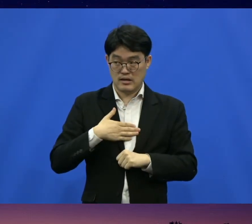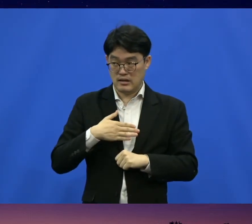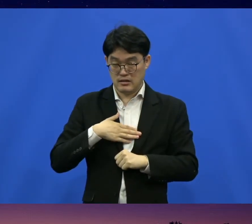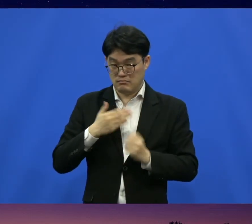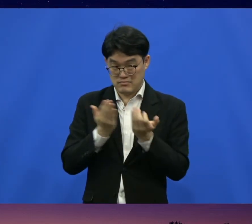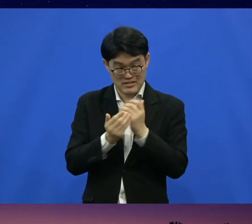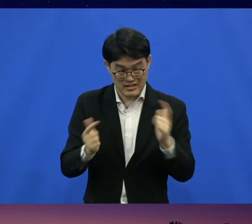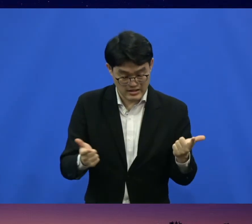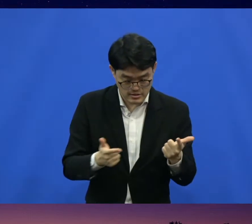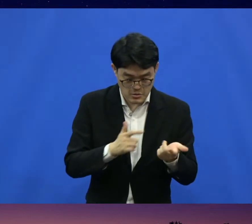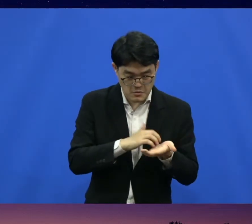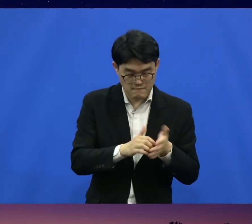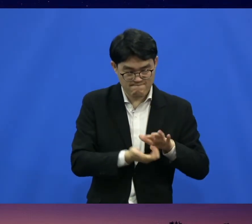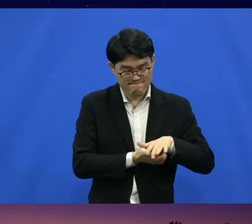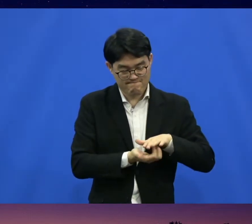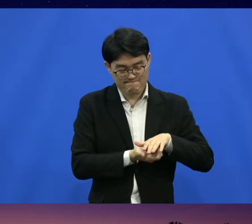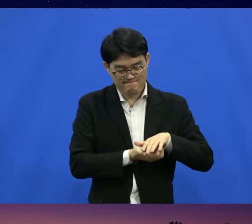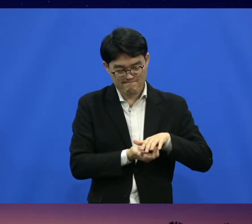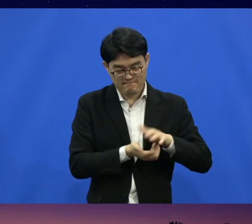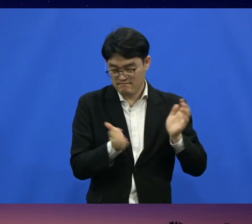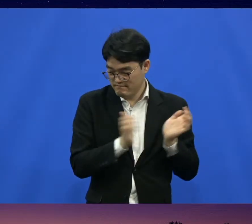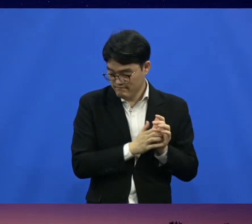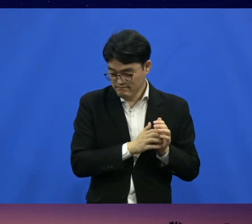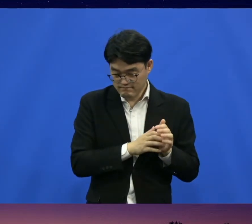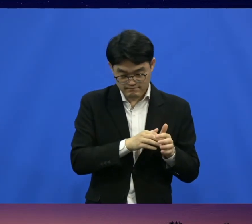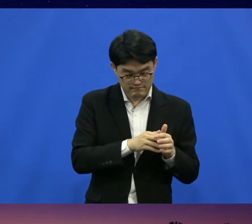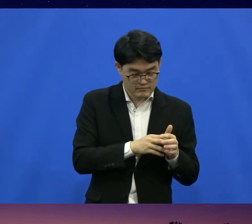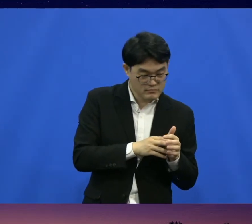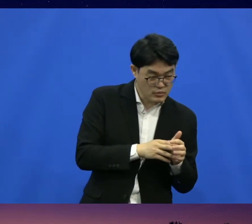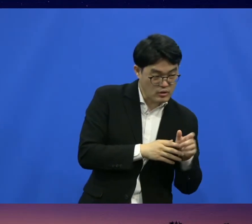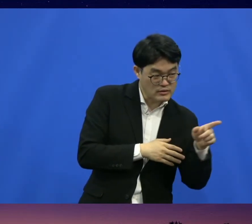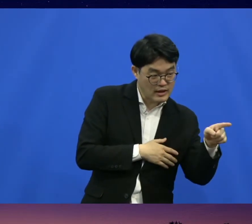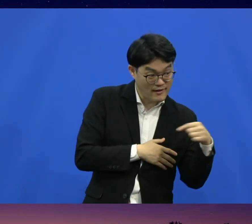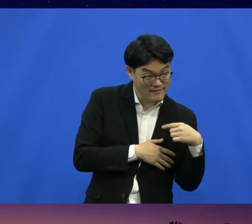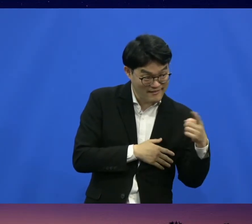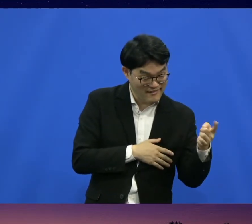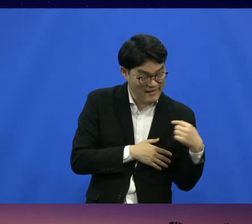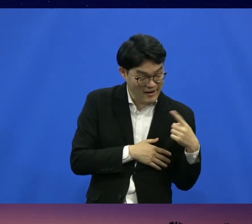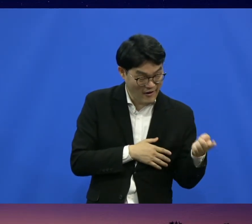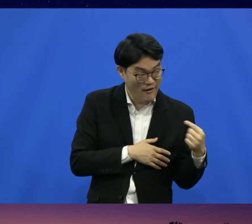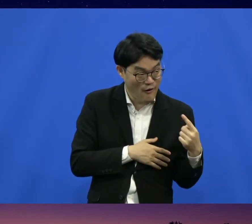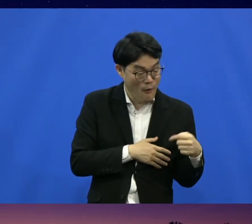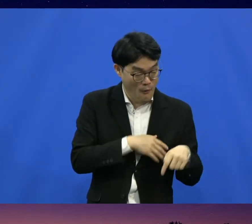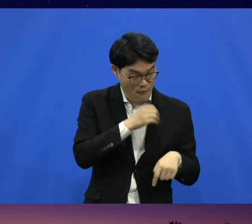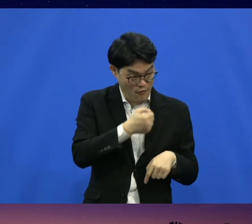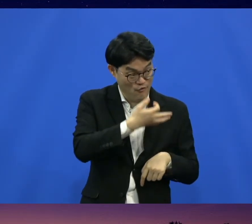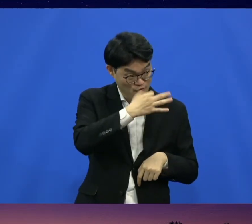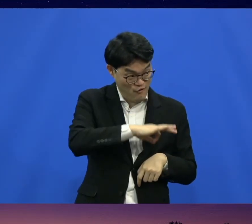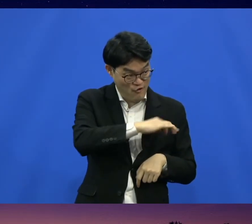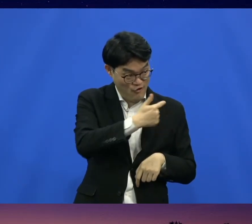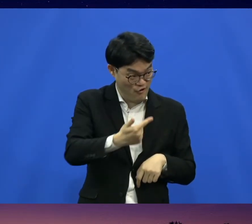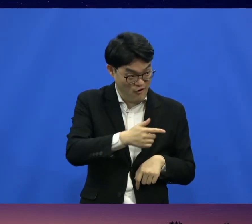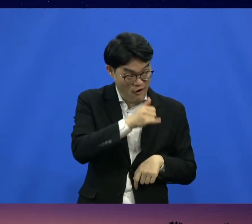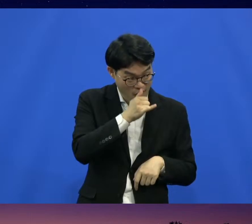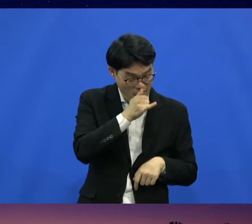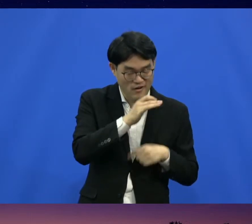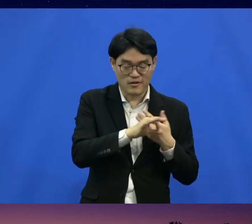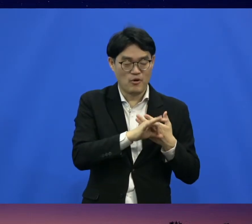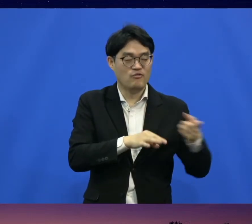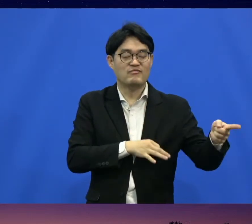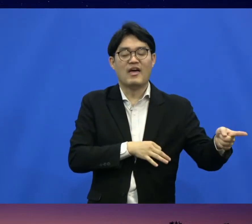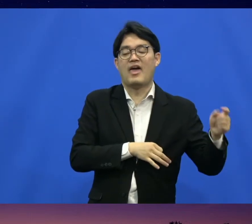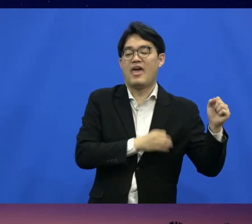철저히 계산하고 철저히 플러스 마이너스를 생각하고 나에게 마이너스가 되면,